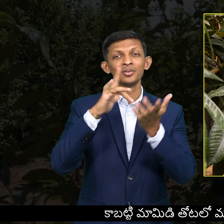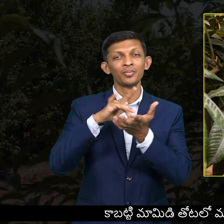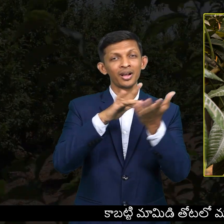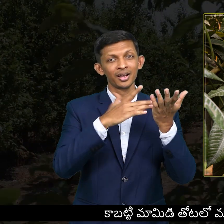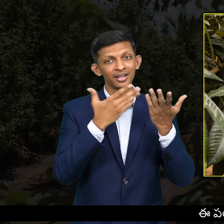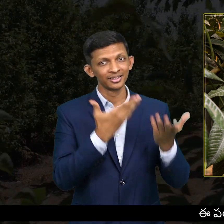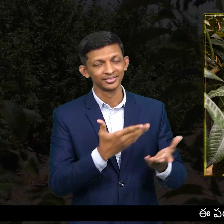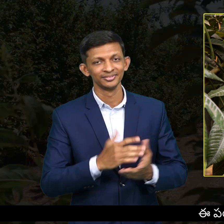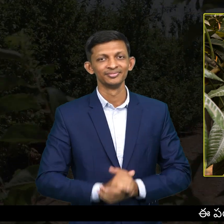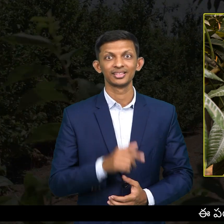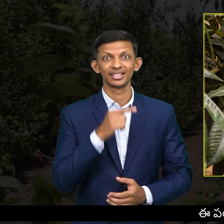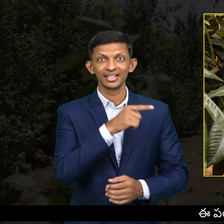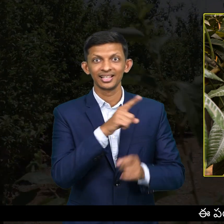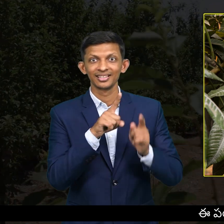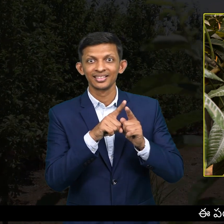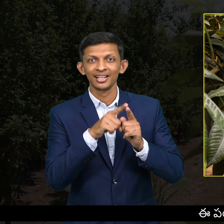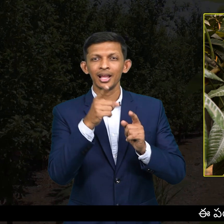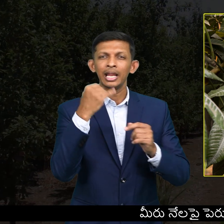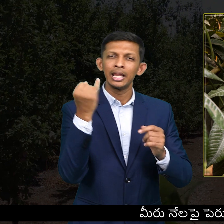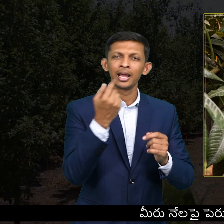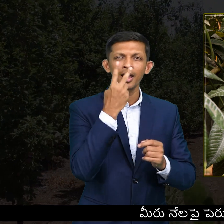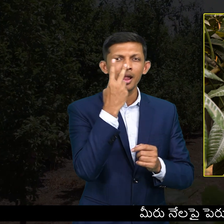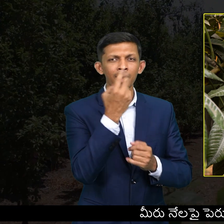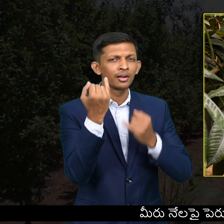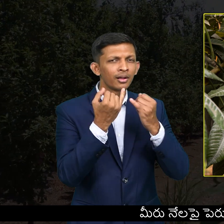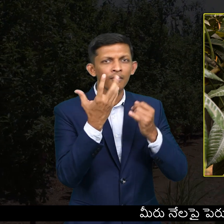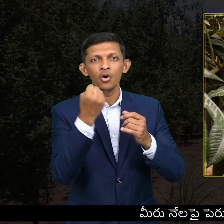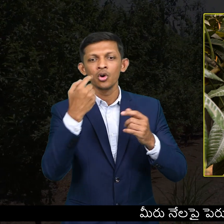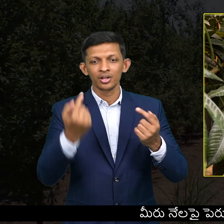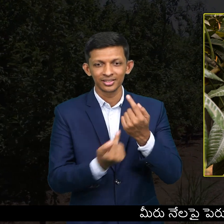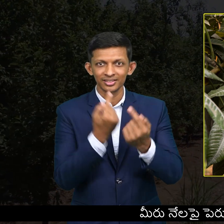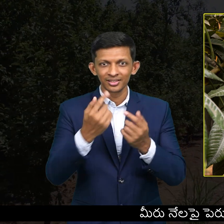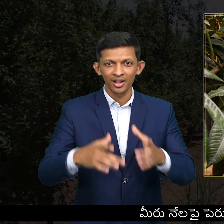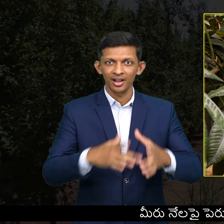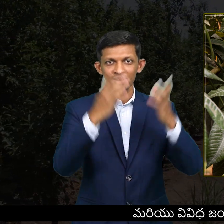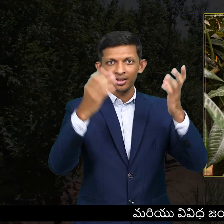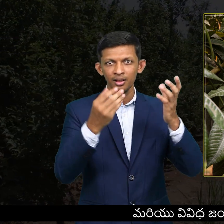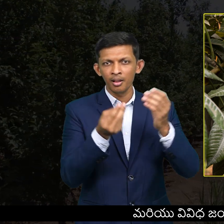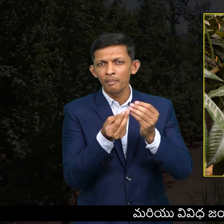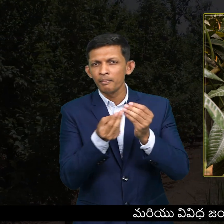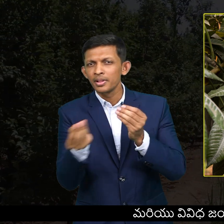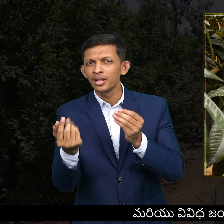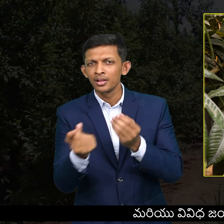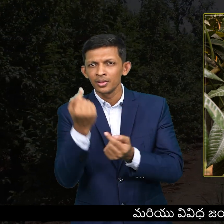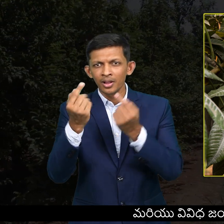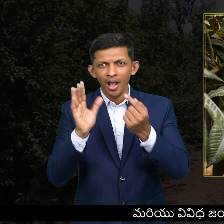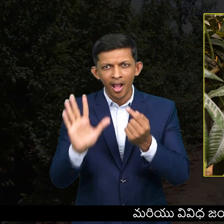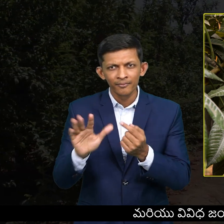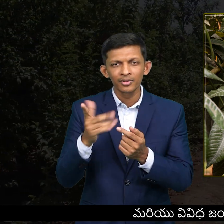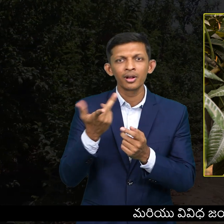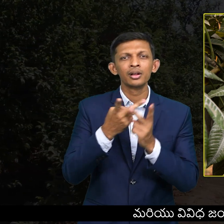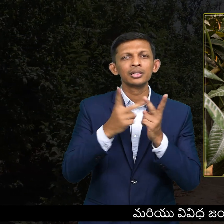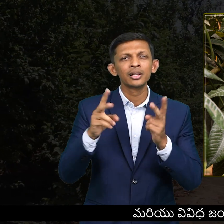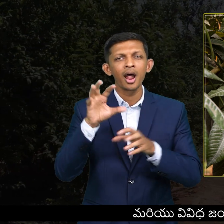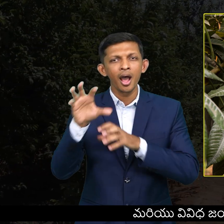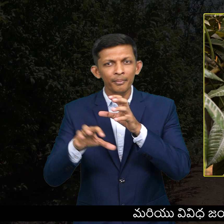ఉంటాయి. ఈ పండ్ల తోటలలో మీరు నేలపై పెరుగుతున్న చిన్న మొక్కలు మరియు వివిధ జంతువులను కూడా